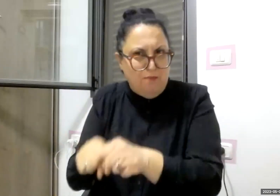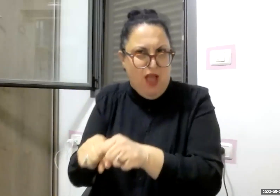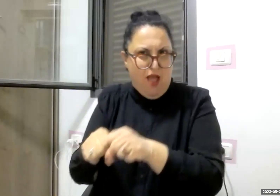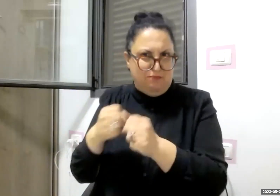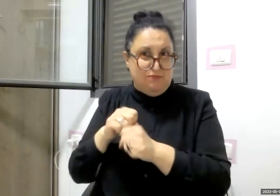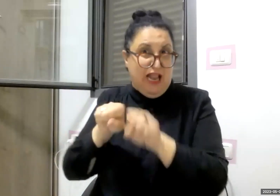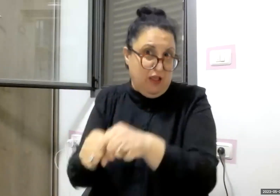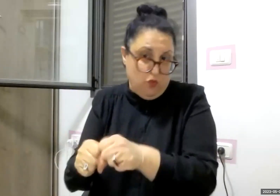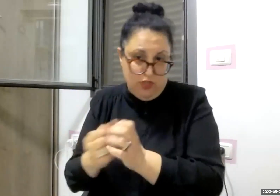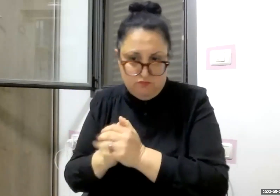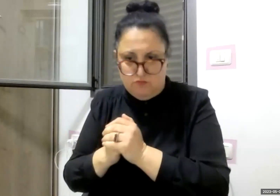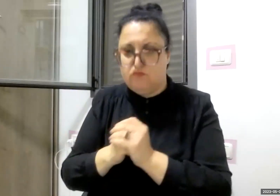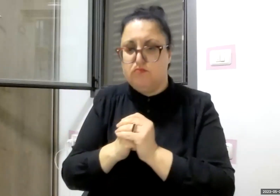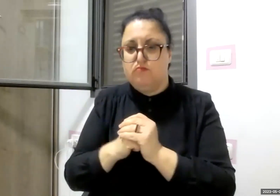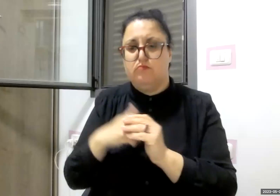כמחלה, כפגם, כלקות.